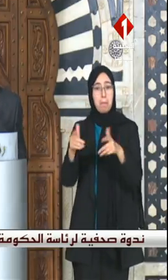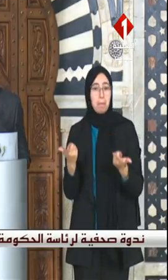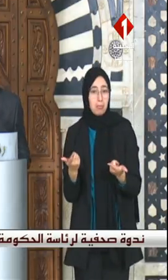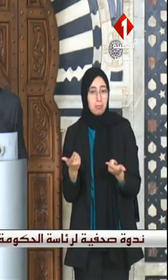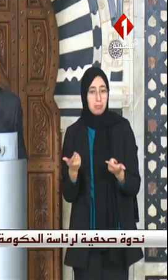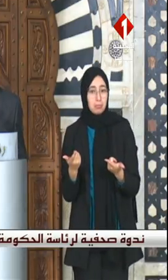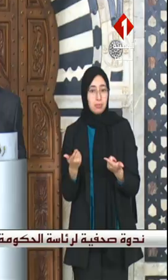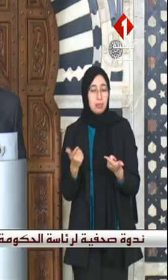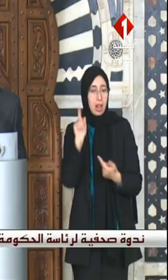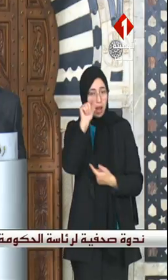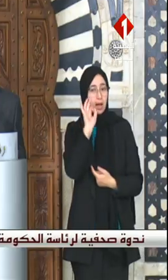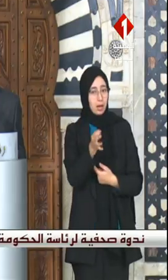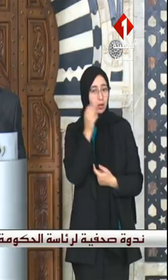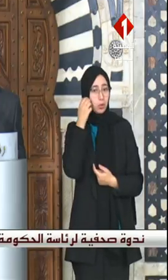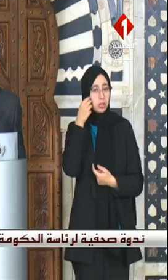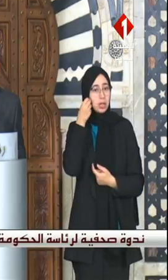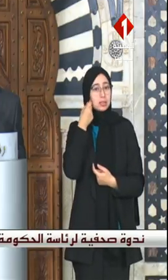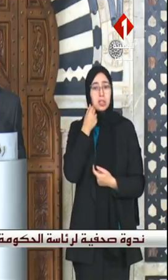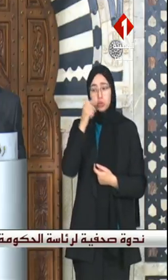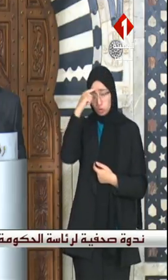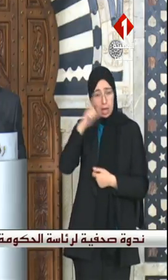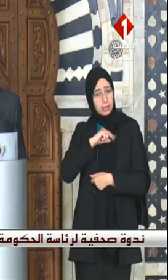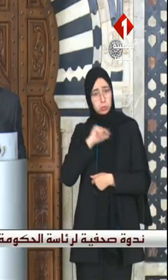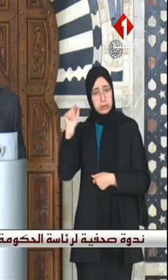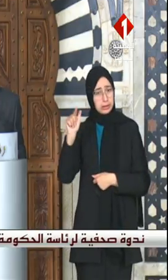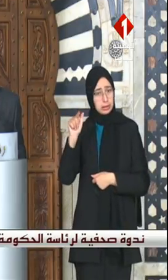أمور تتداولها بالإجراءات القانونية المتاحة،